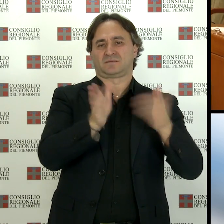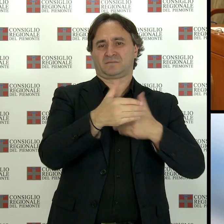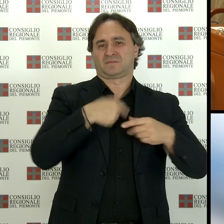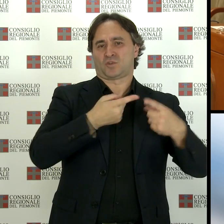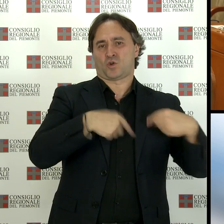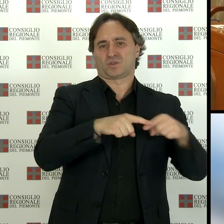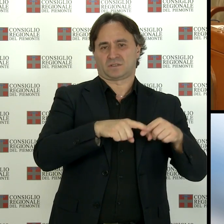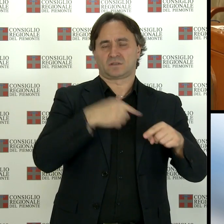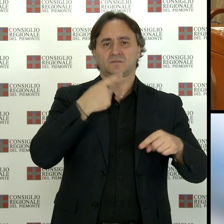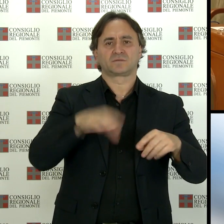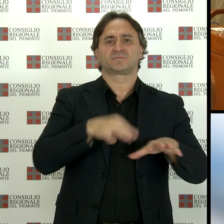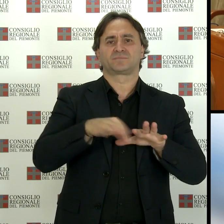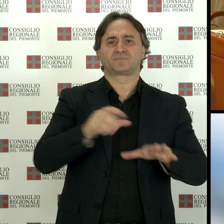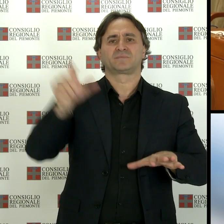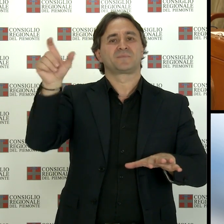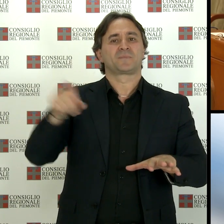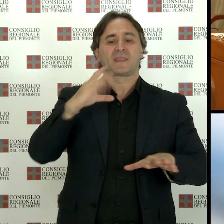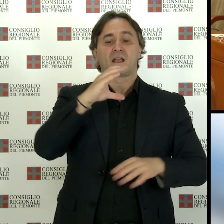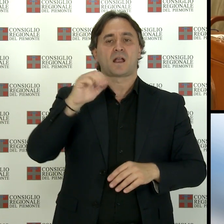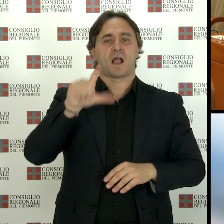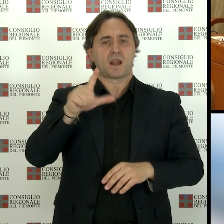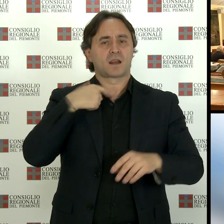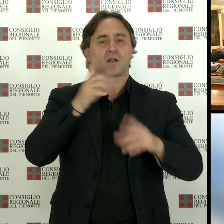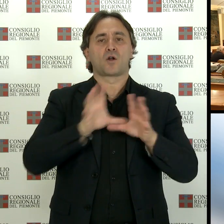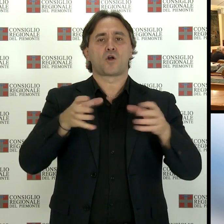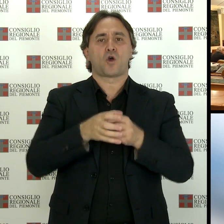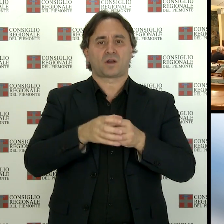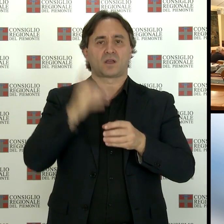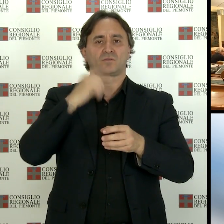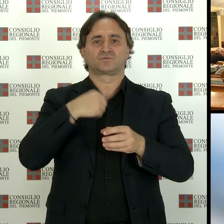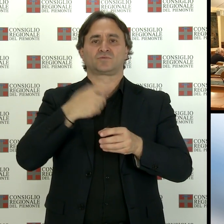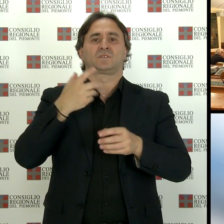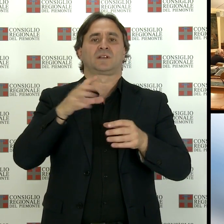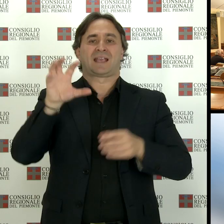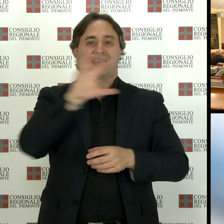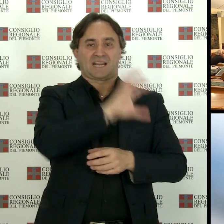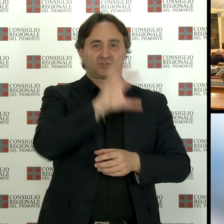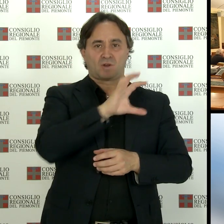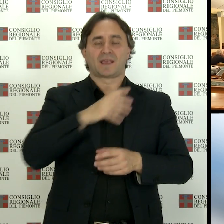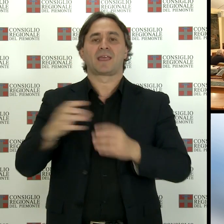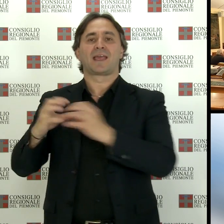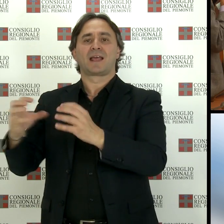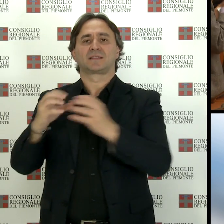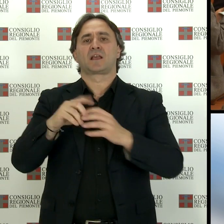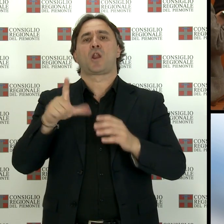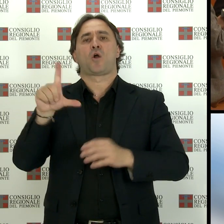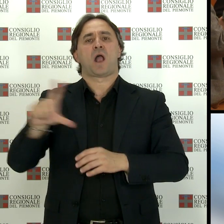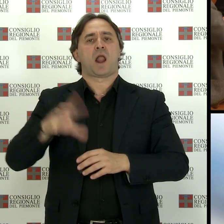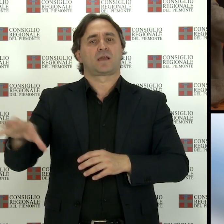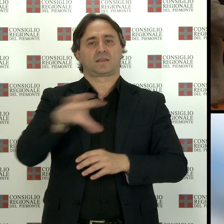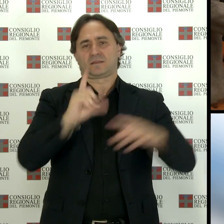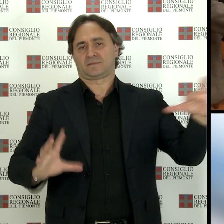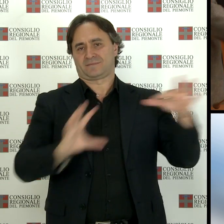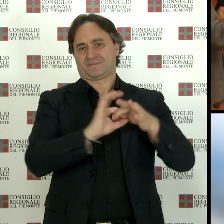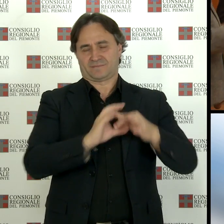come il CAL rappresenti l'organo di consultazione tra la Regione e gli enti locali, previsto dalla Costituzione. I 21 delegati